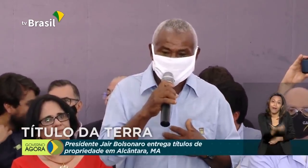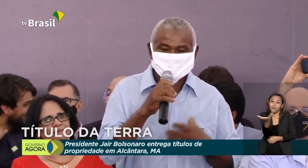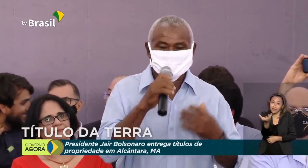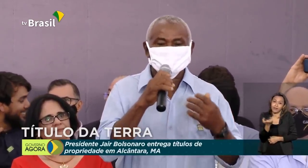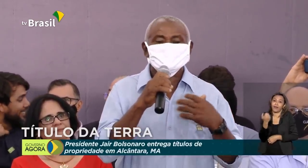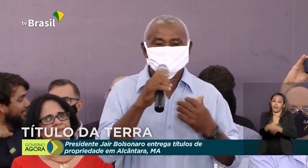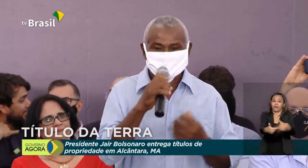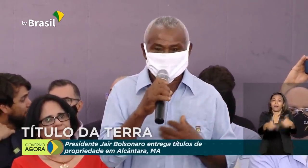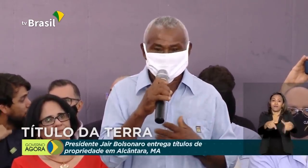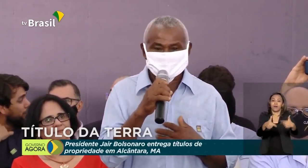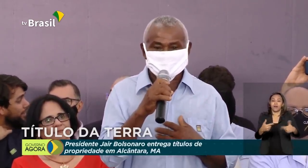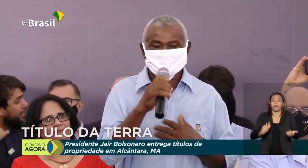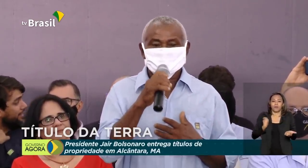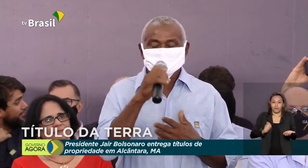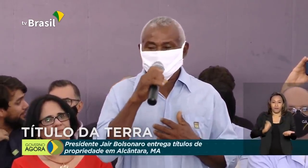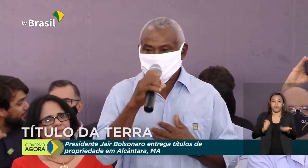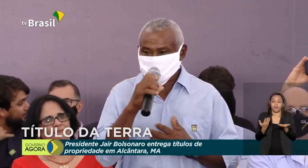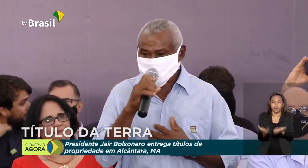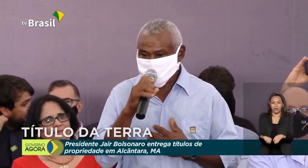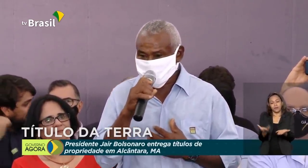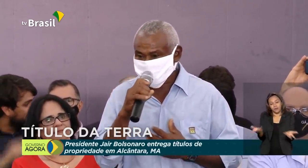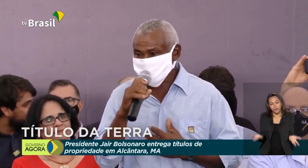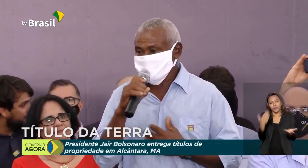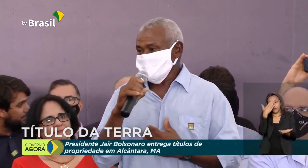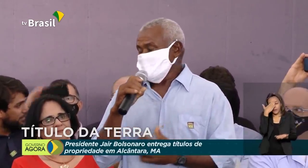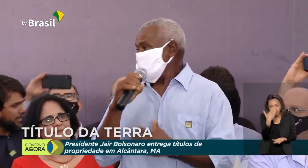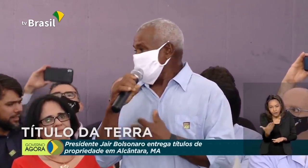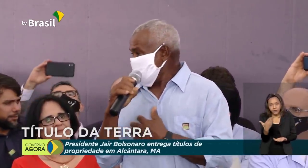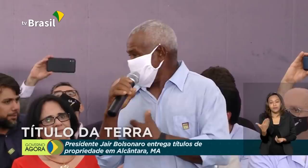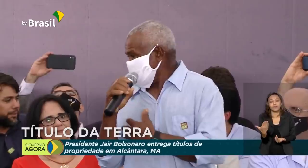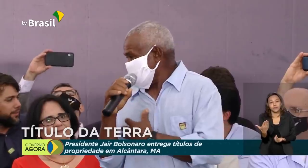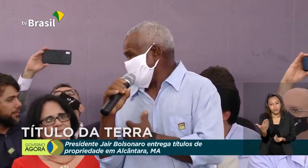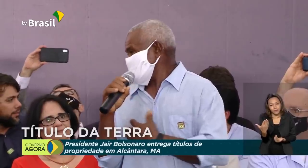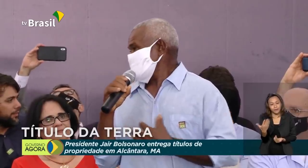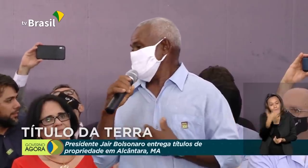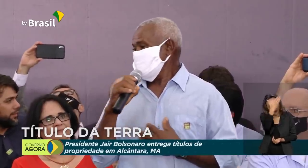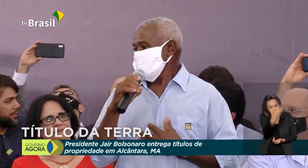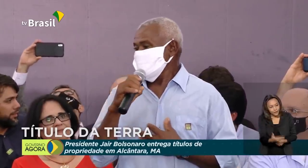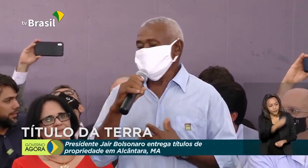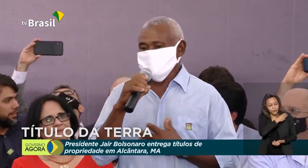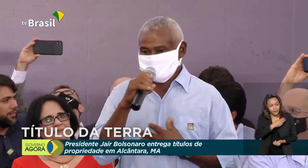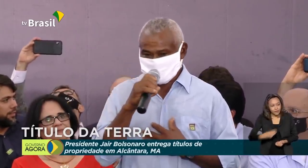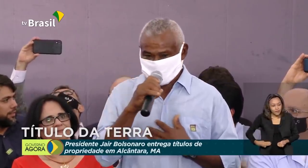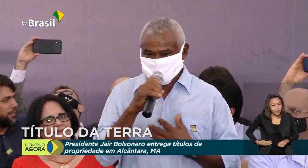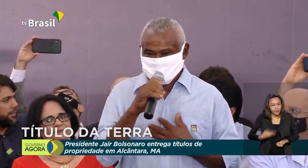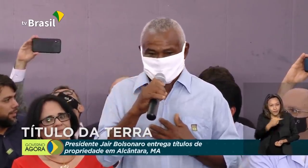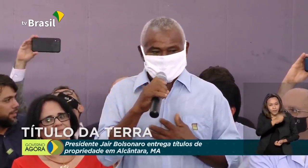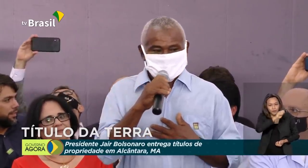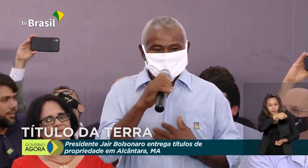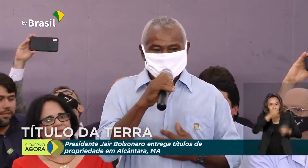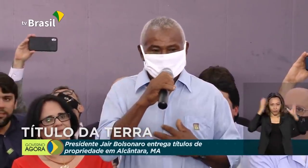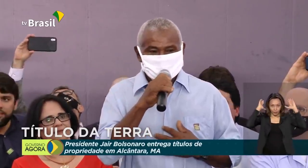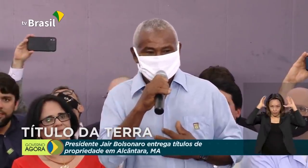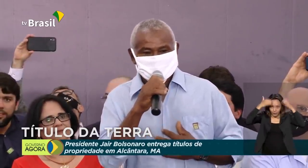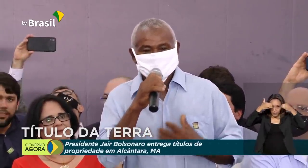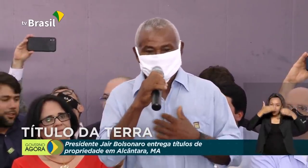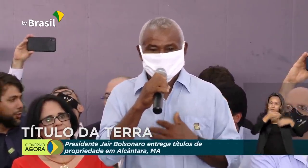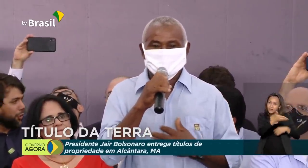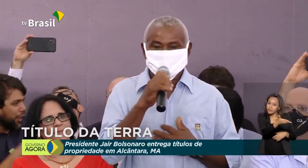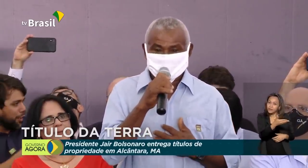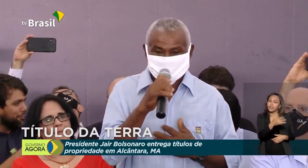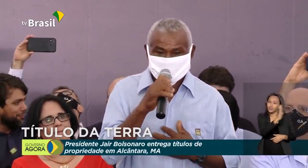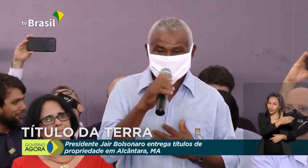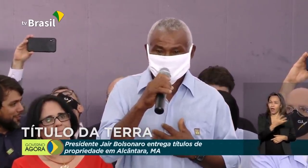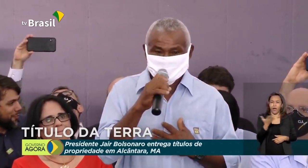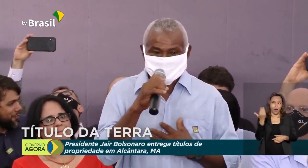emprego para poder conseguir o dinheiro. Então, eu agradeço muito o ministro Marcos Pontes, porque já teve